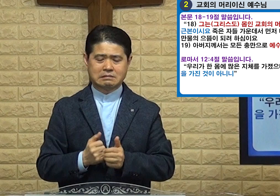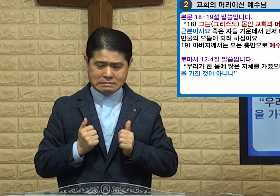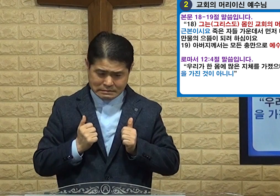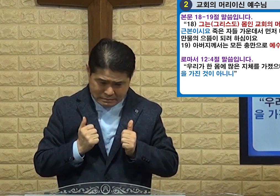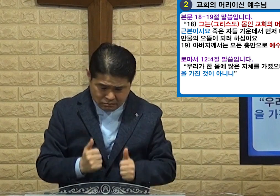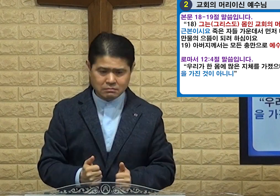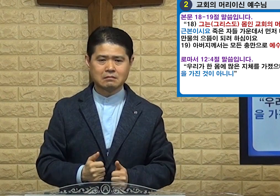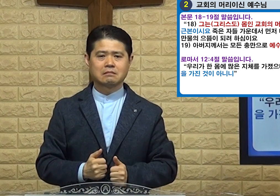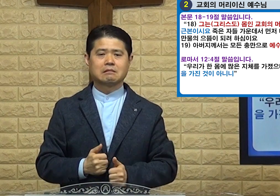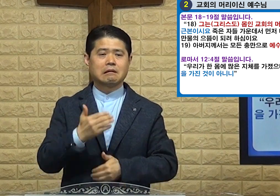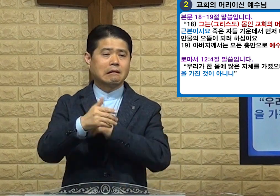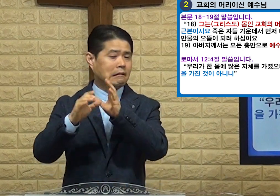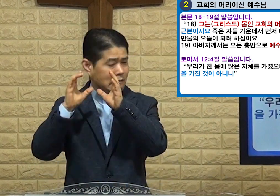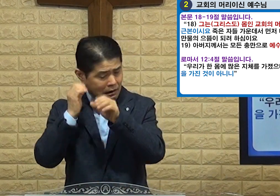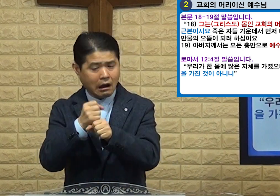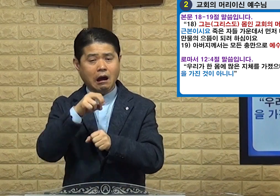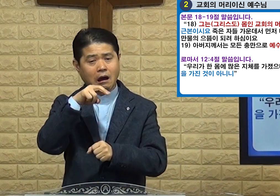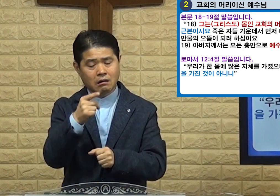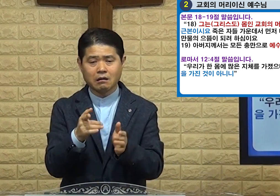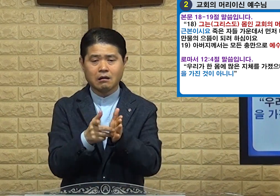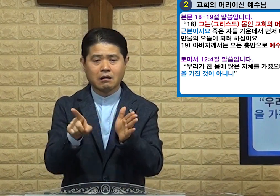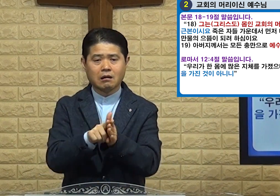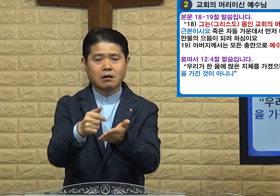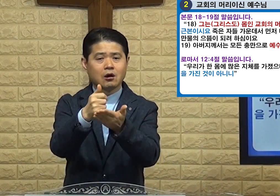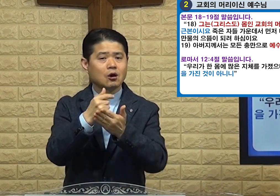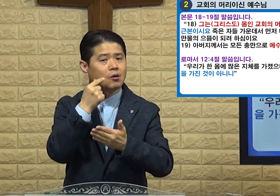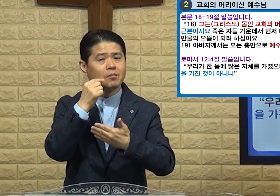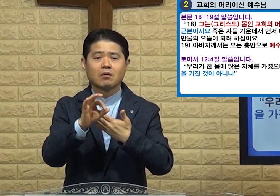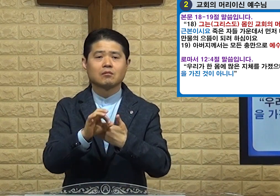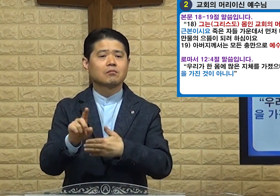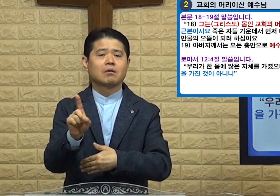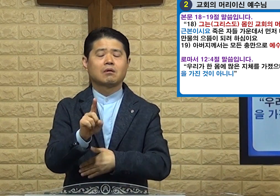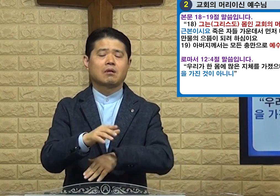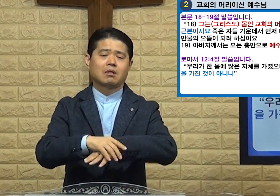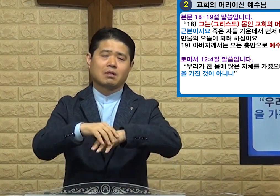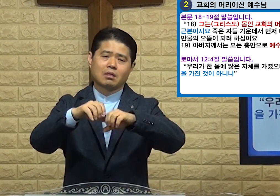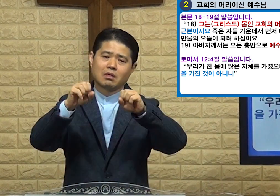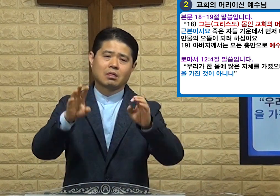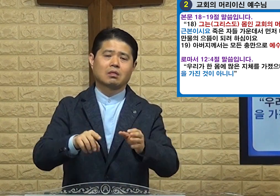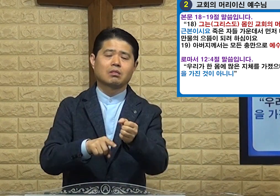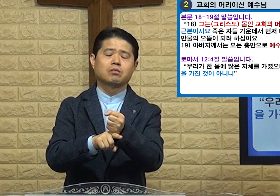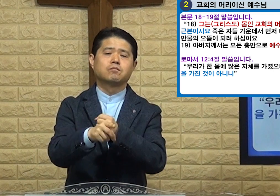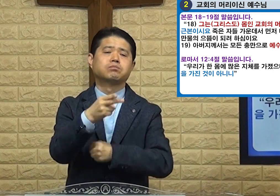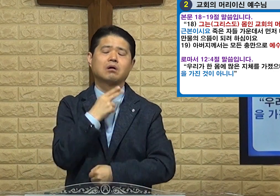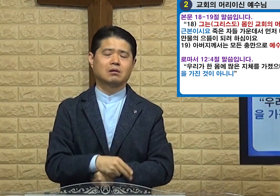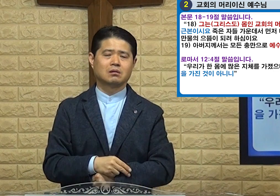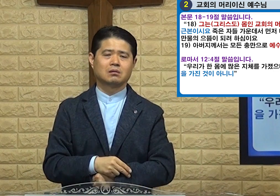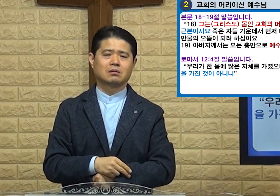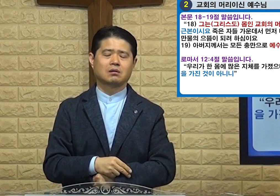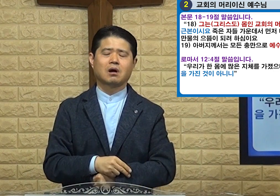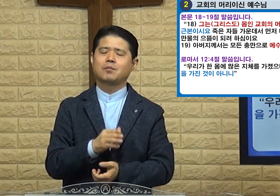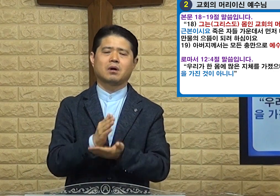다닙니까? 정말 열심히 우리가 다니고 말씀을 들어도 믿음이 없다면 이것이 다 헛것이라는